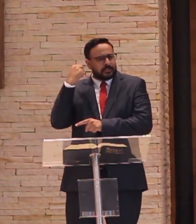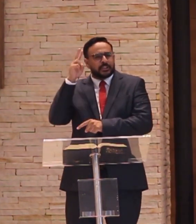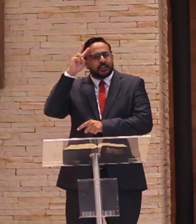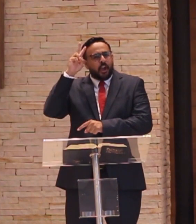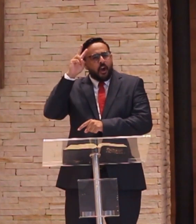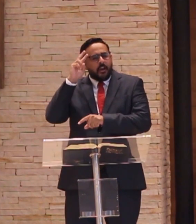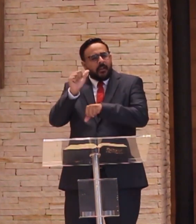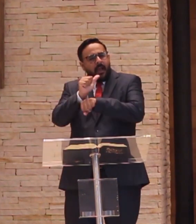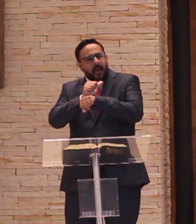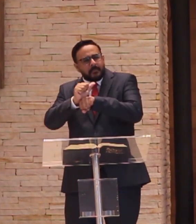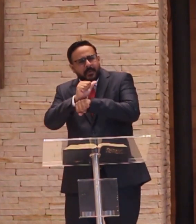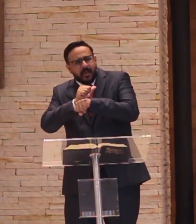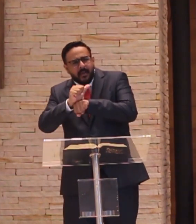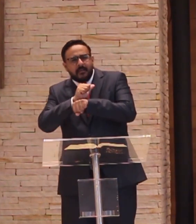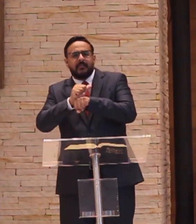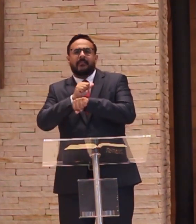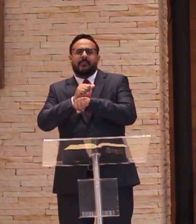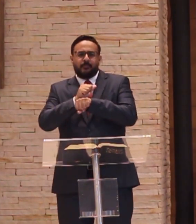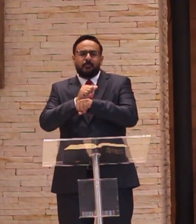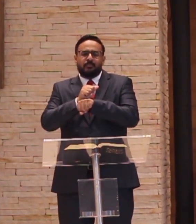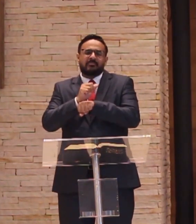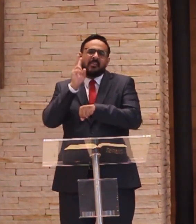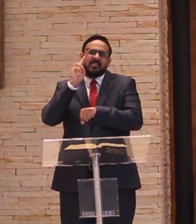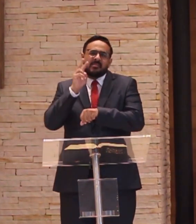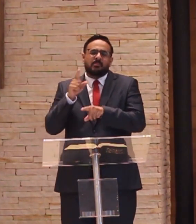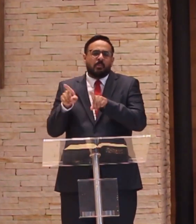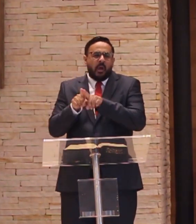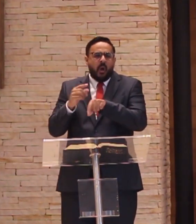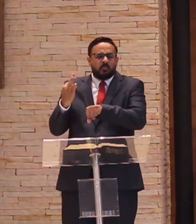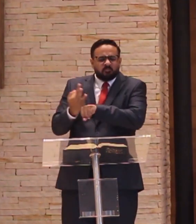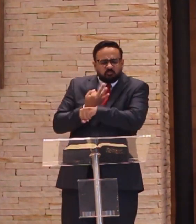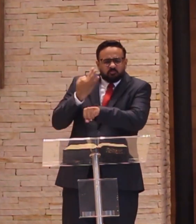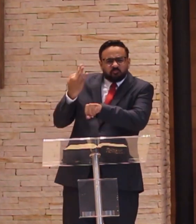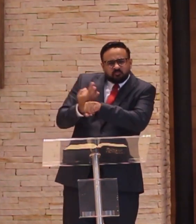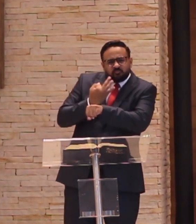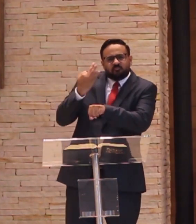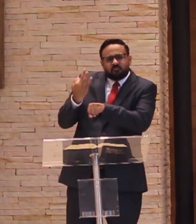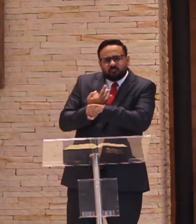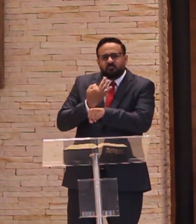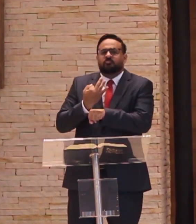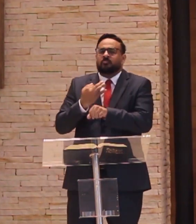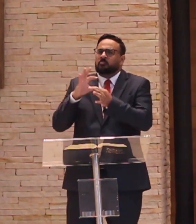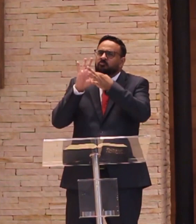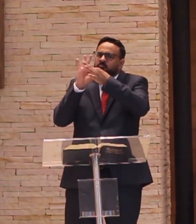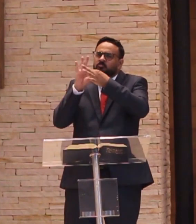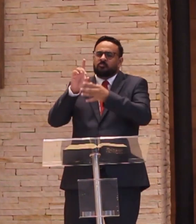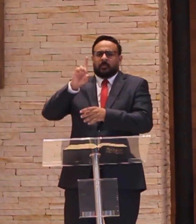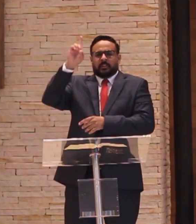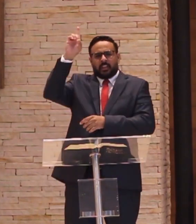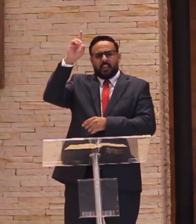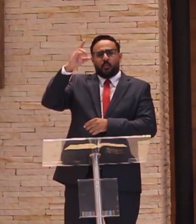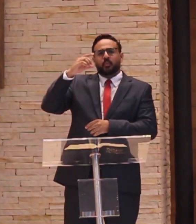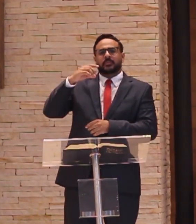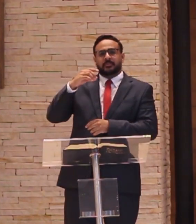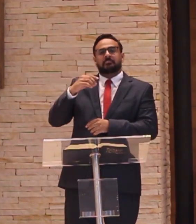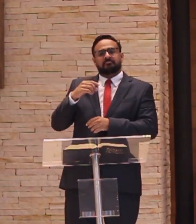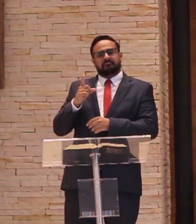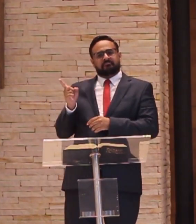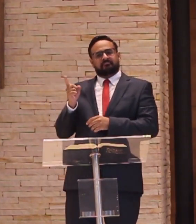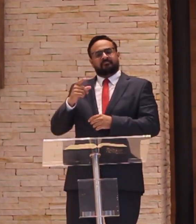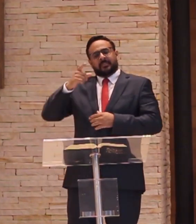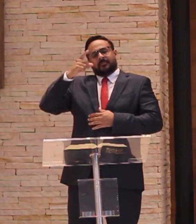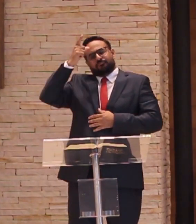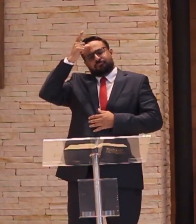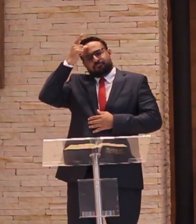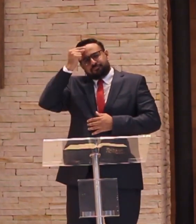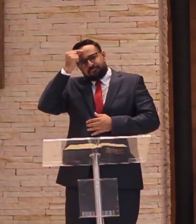forças. E Ed então disse que ela se inspirou na história de Abraão, pois Abraão passou por momentos difíceis